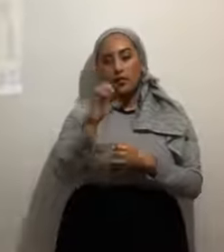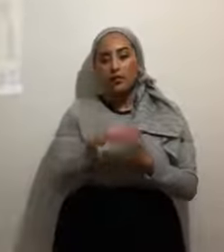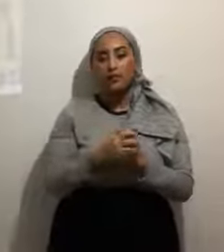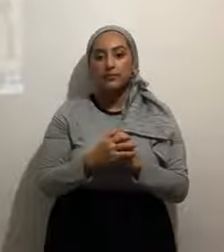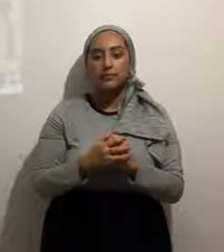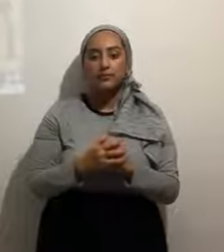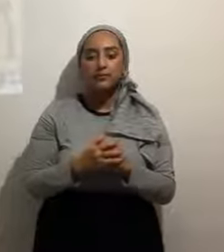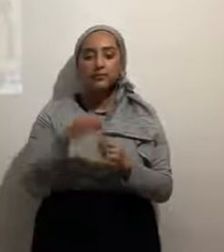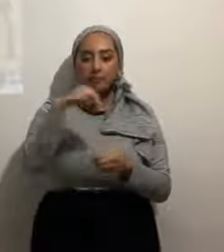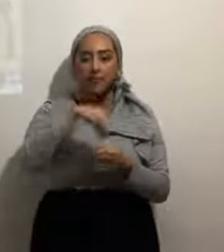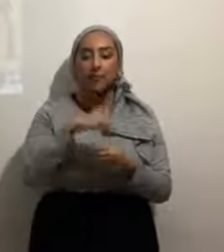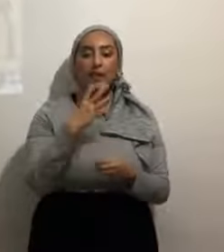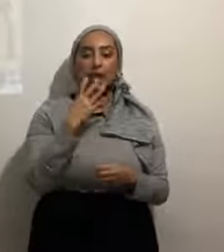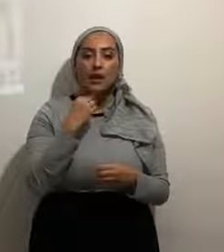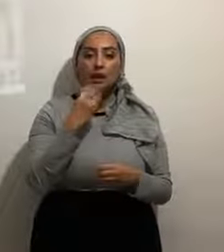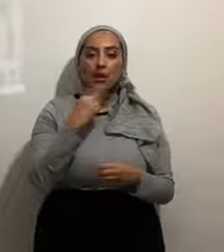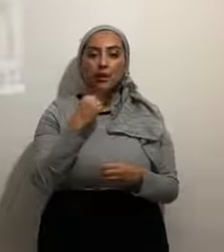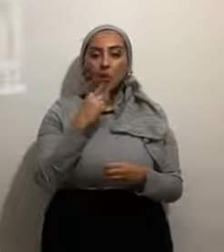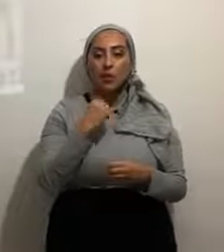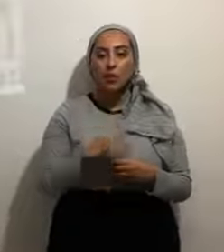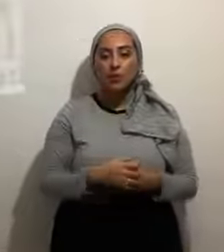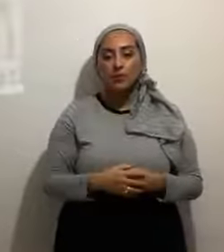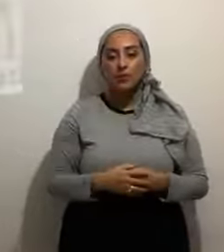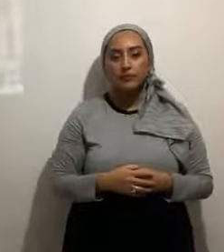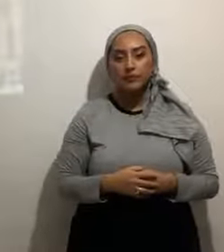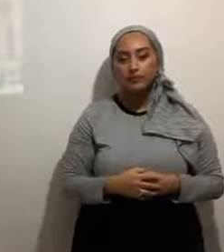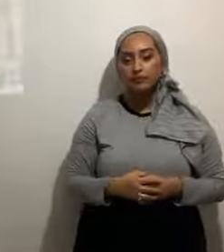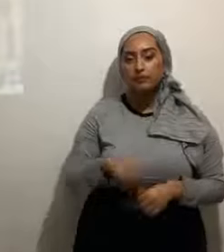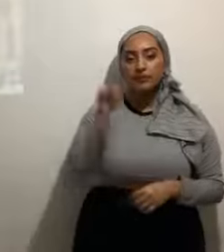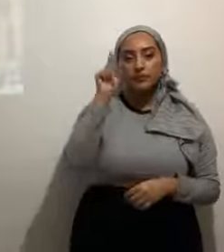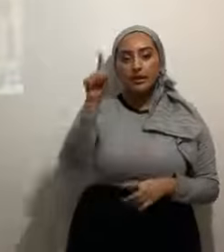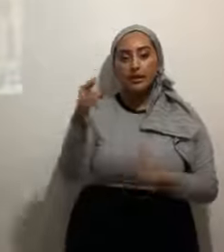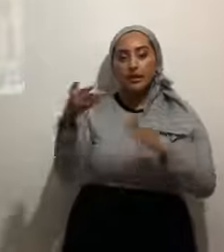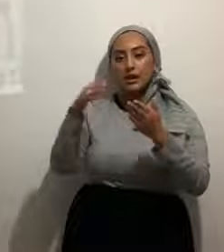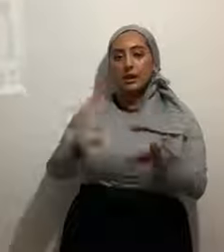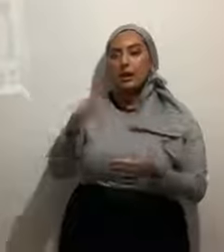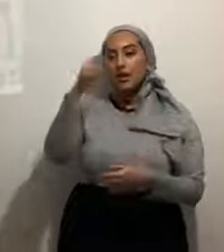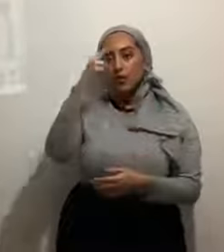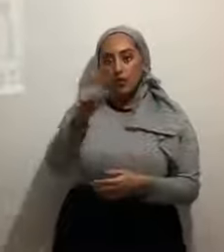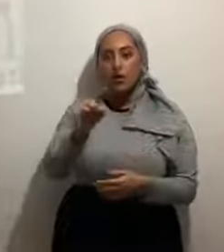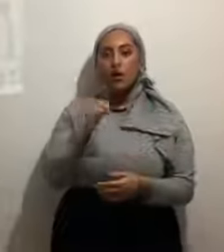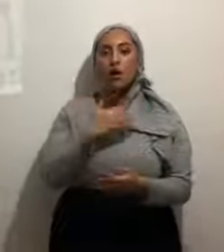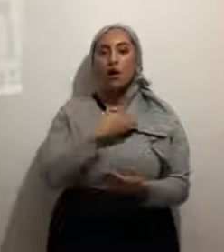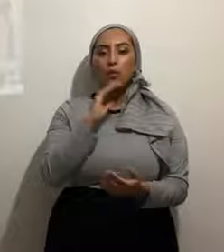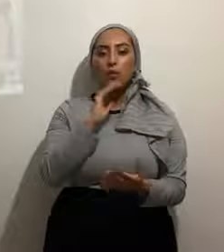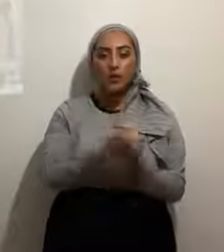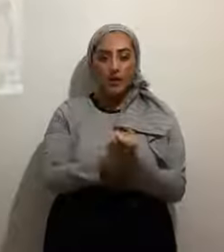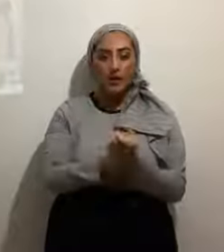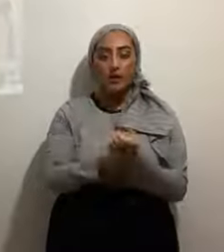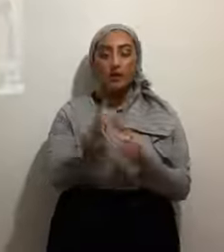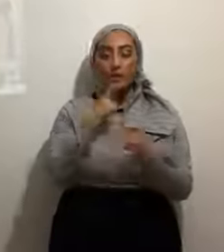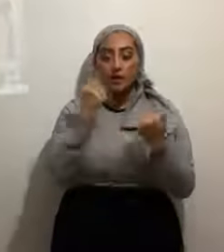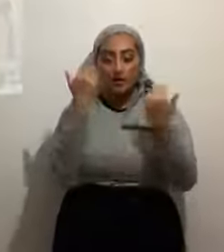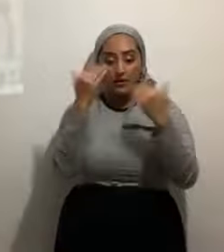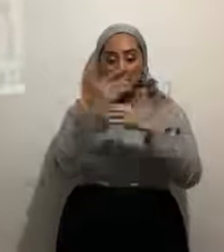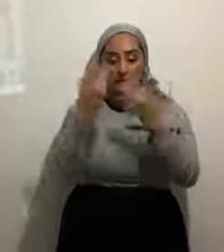En hebreo, hebreo, él murió por la novia. Cuando dice consumado, pronunció